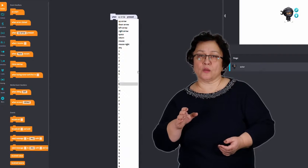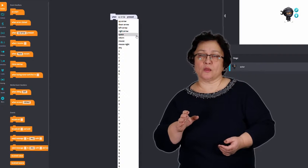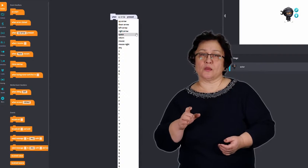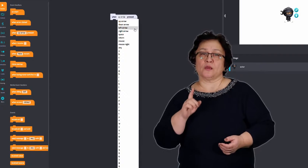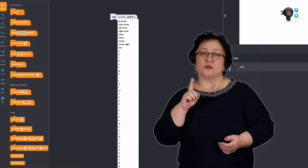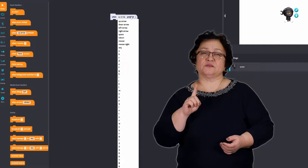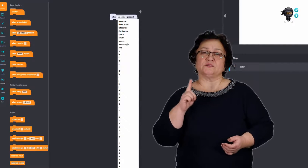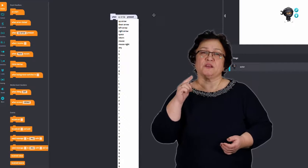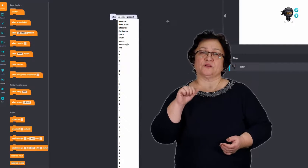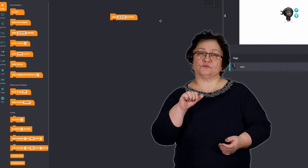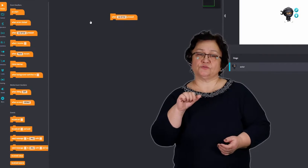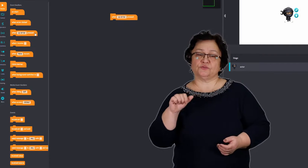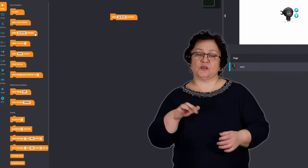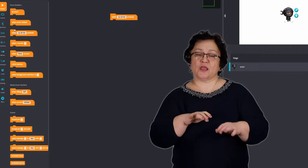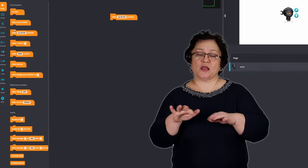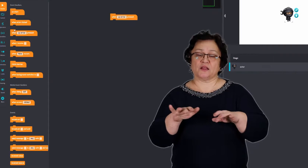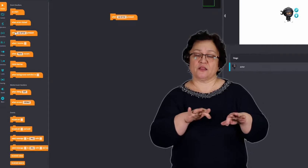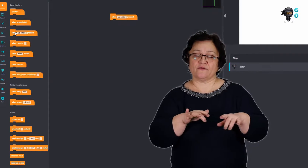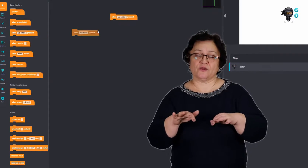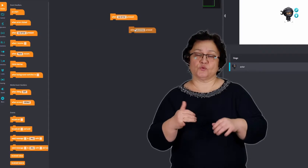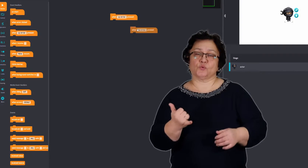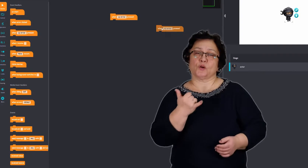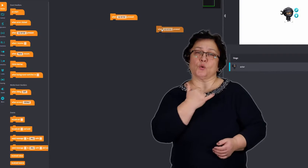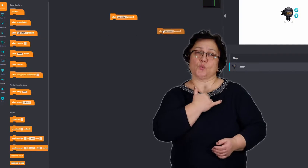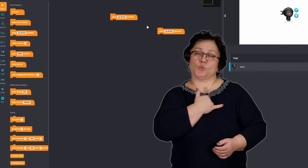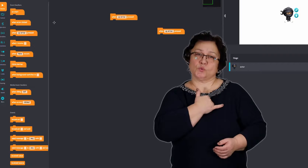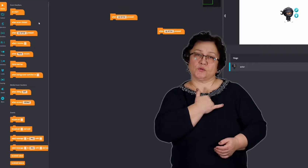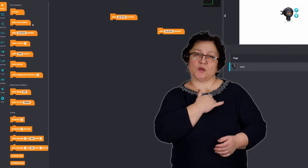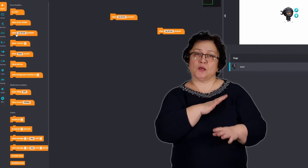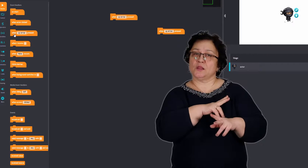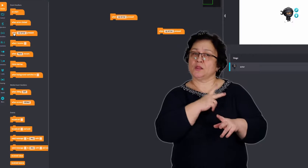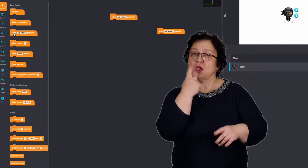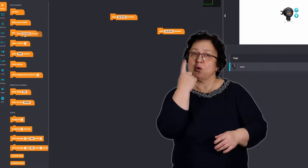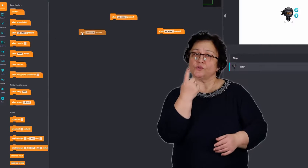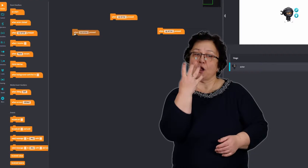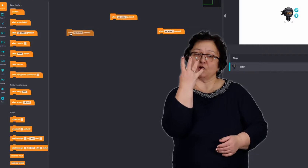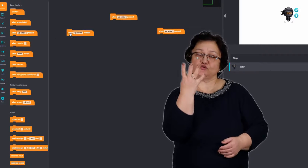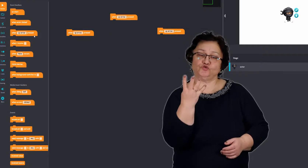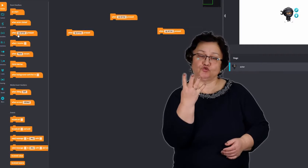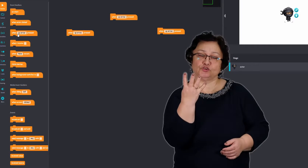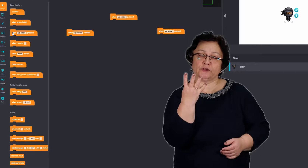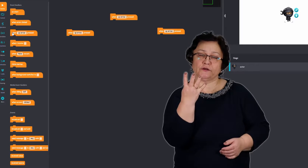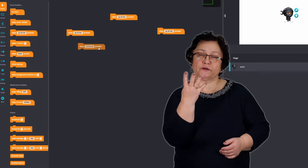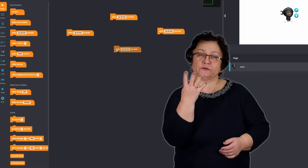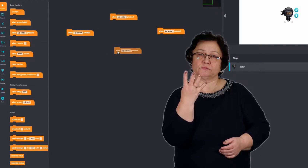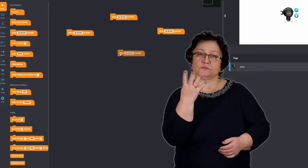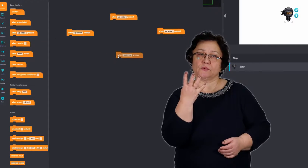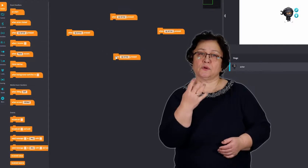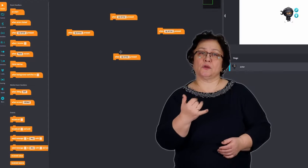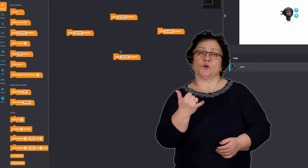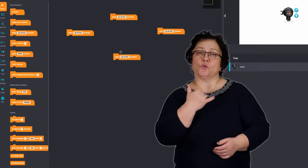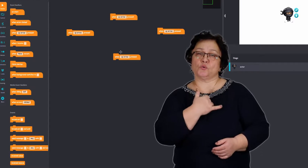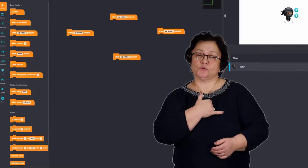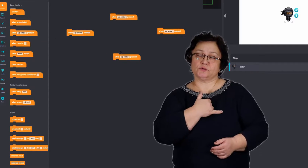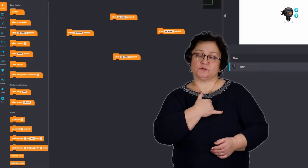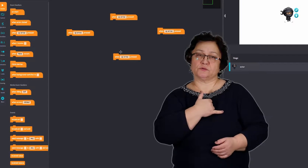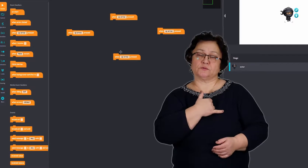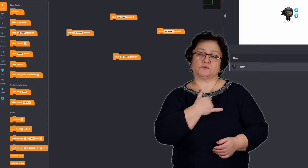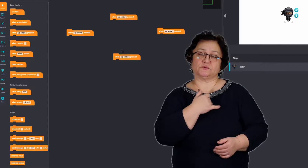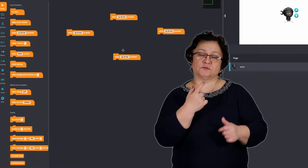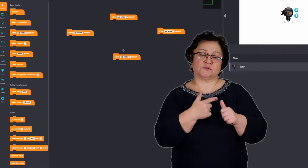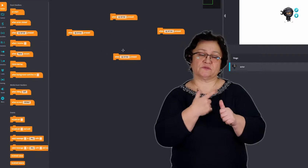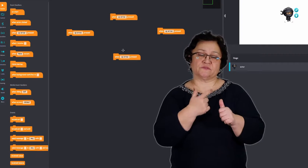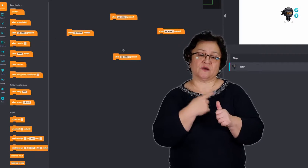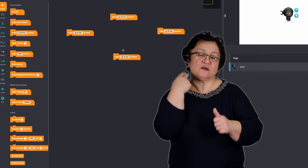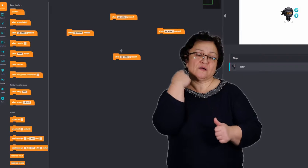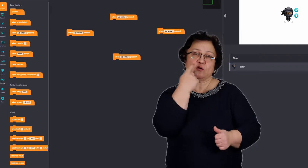таких блоки, бо стрілочки на клавіатурі у нас не одна, а 4. І у